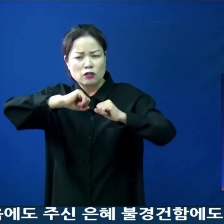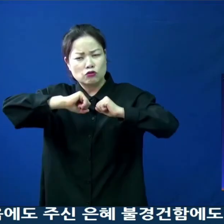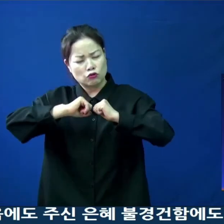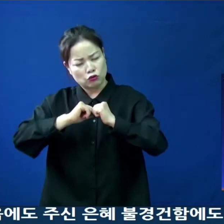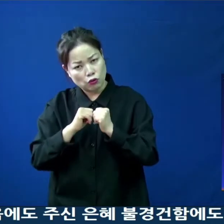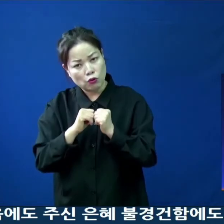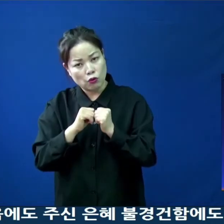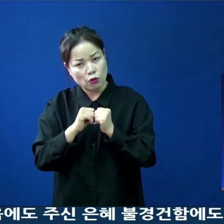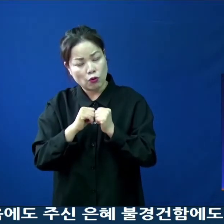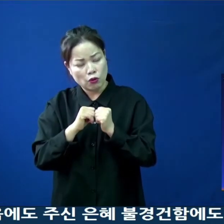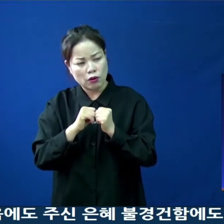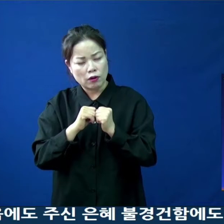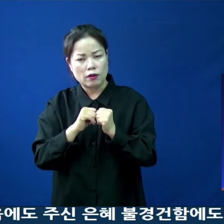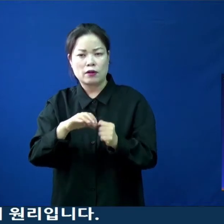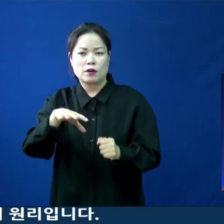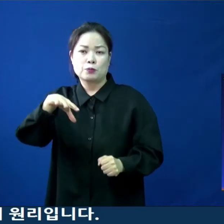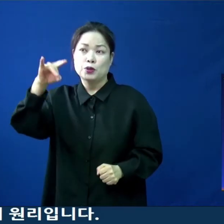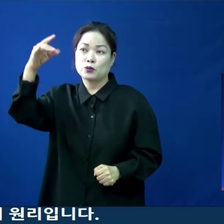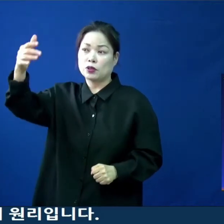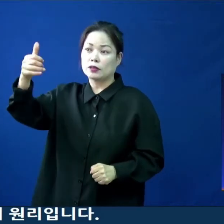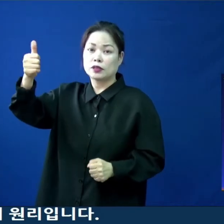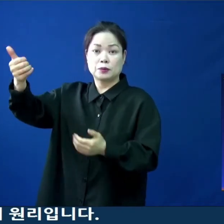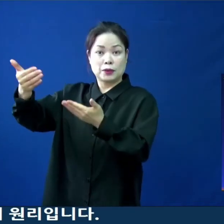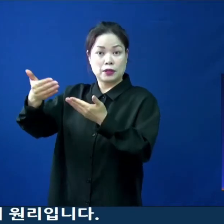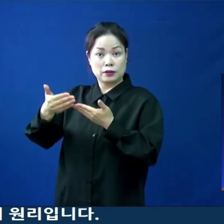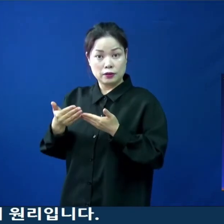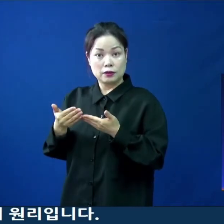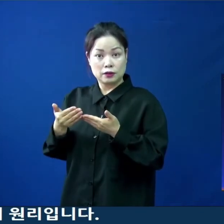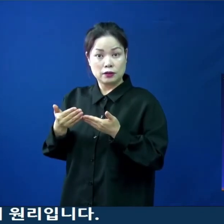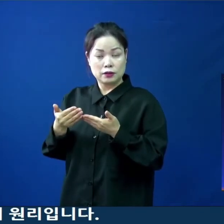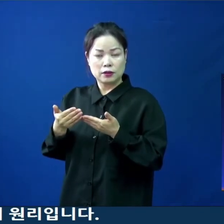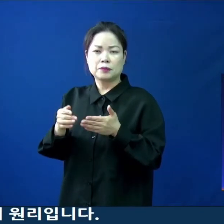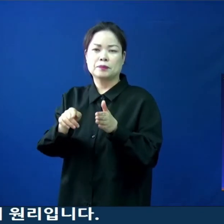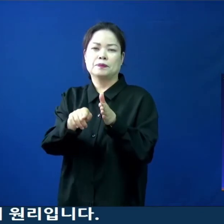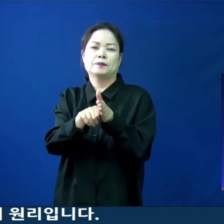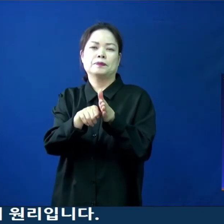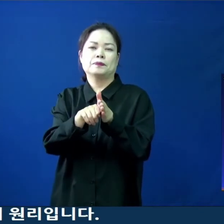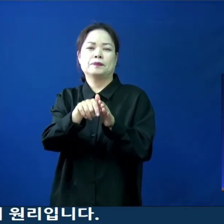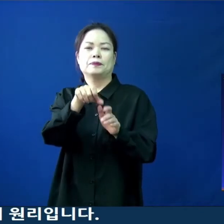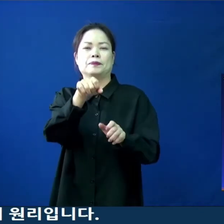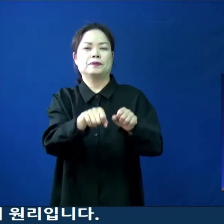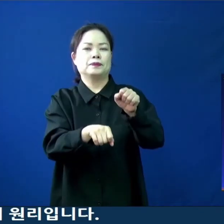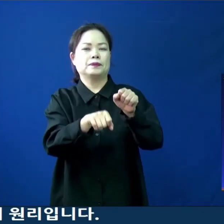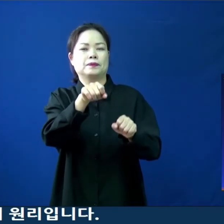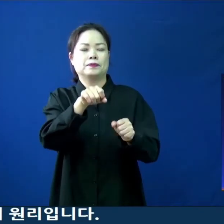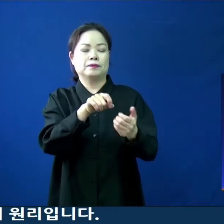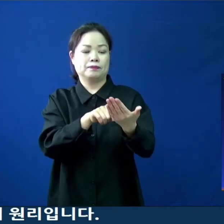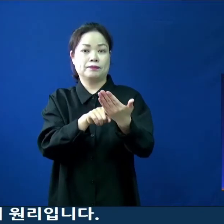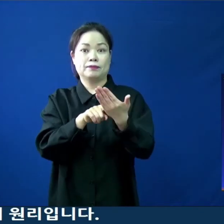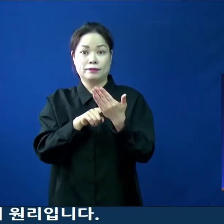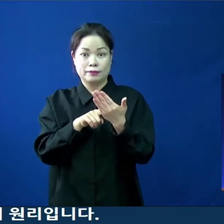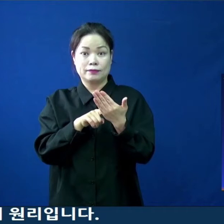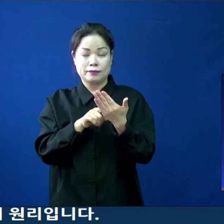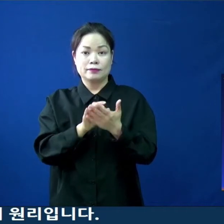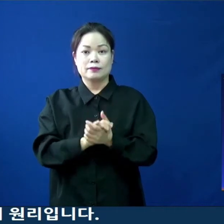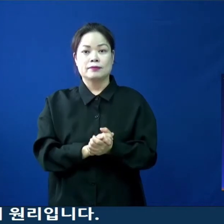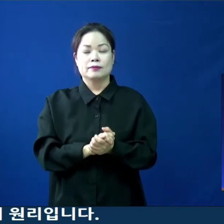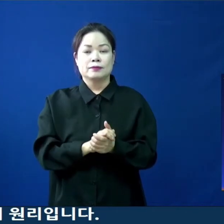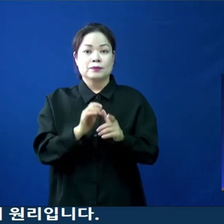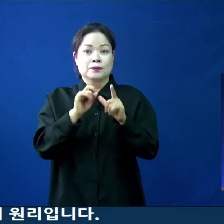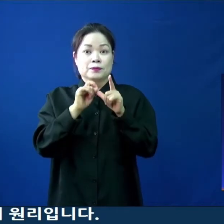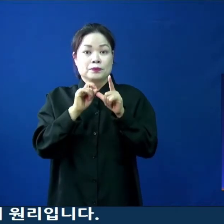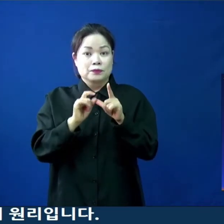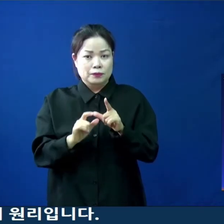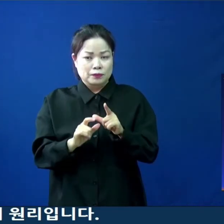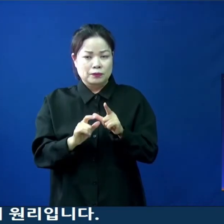순종하고 비로소 하나님이 받으실 만한 믿음의 행동이 나오는 것이죠. 그래서 이 부분에